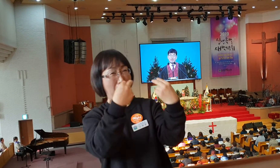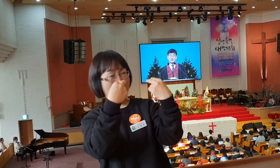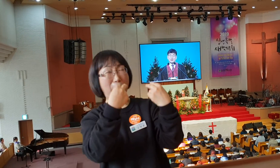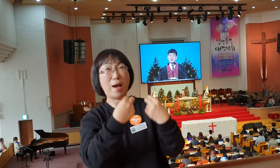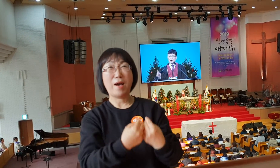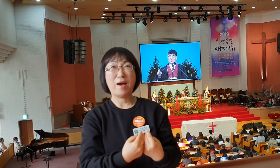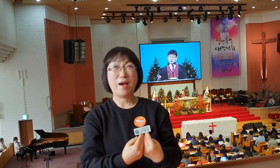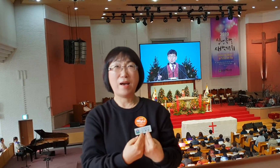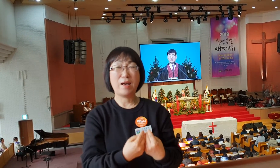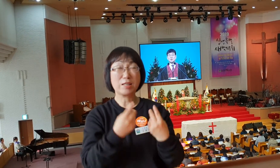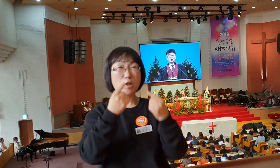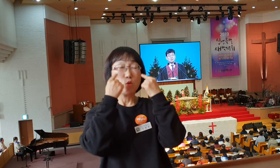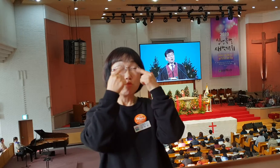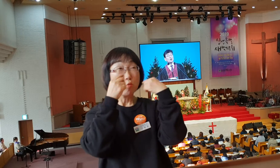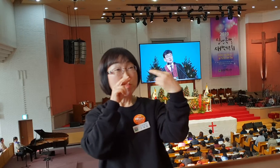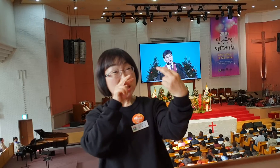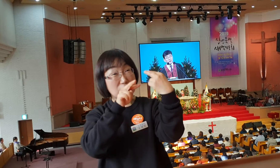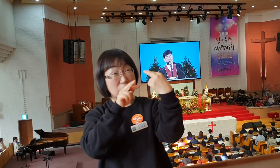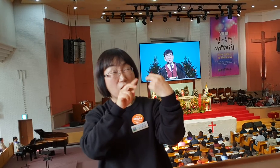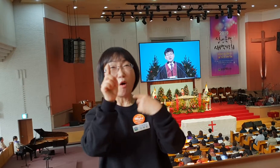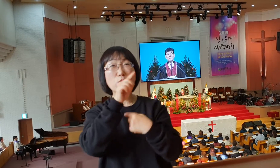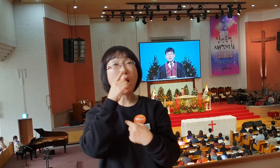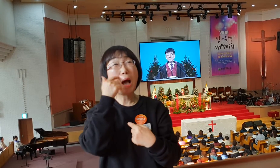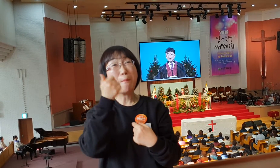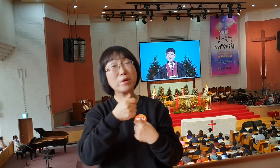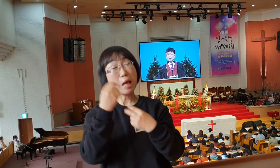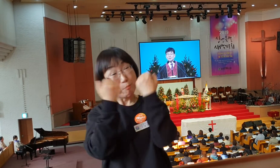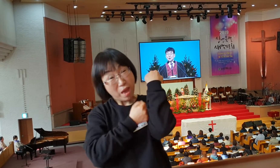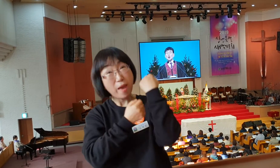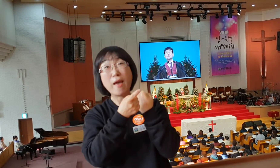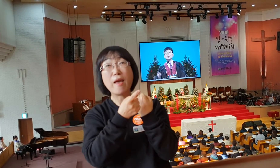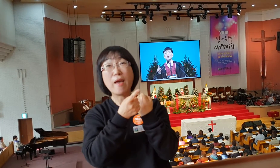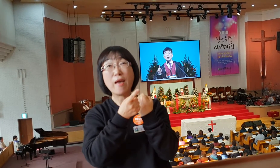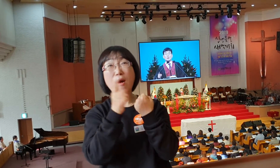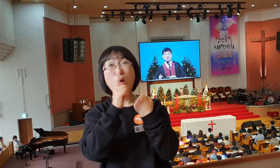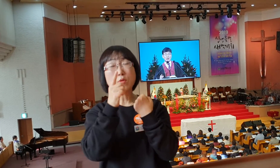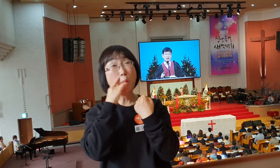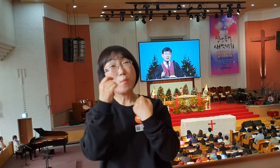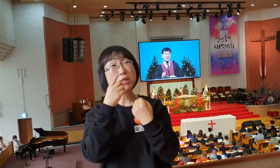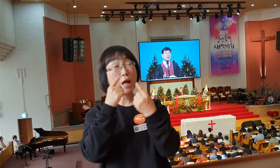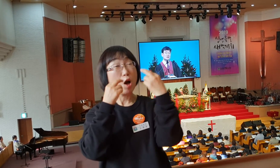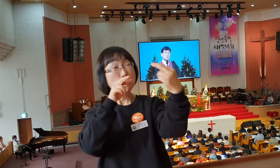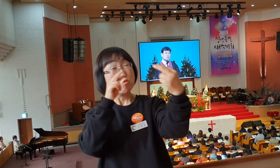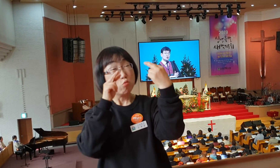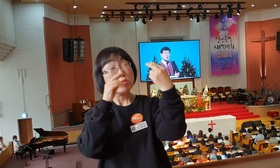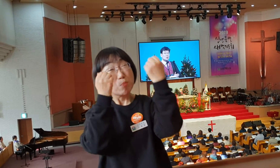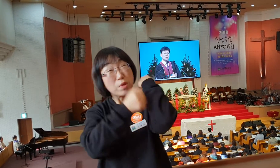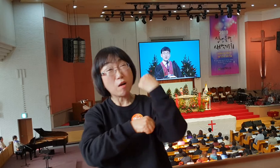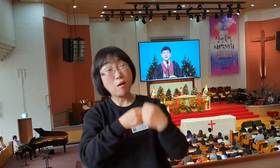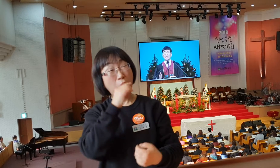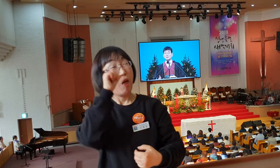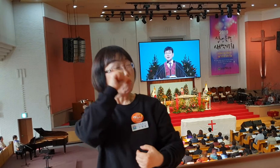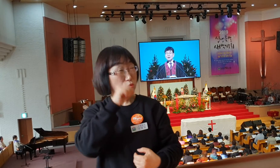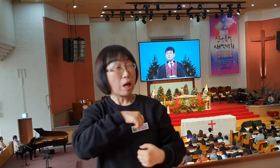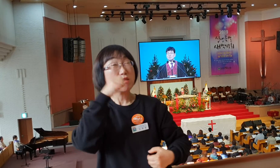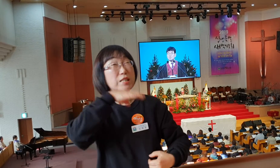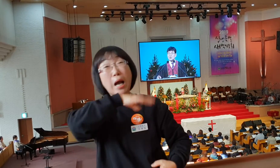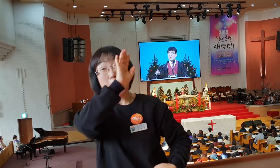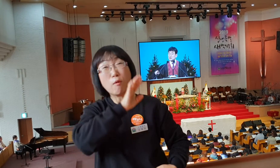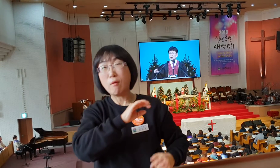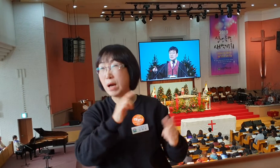그 눈빛을 어떤 아버지가 피한다 어떤 어머니가 개를 무시하고 진영합니다